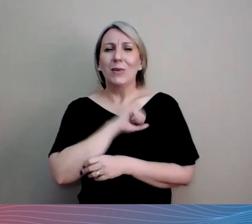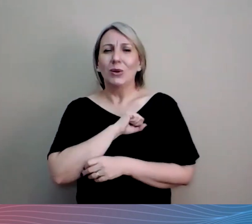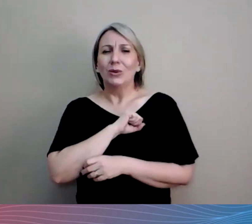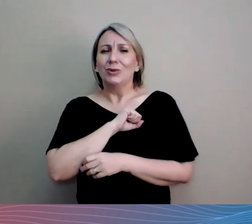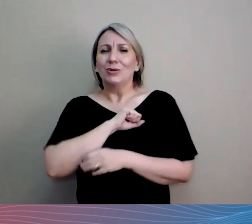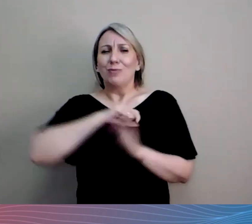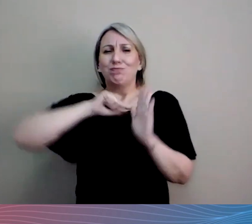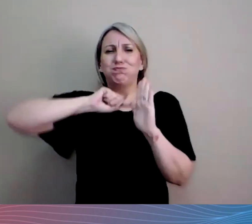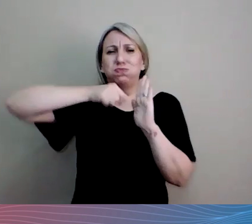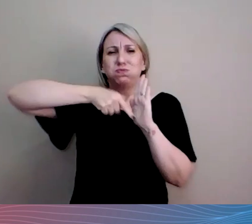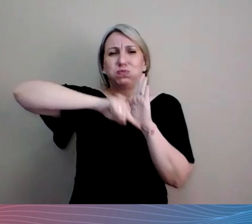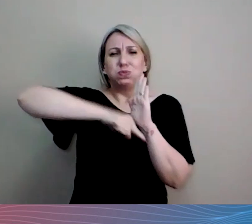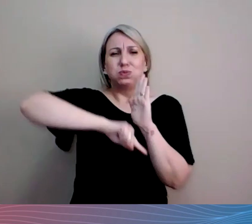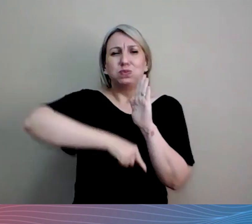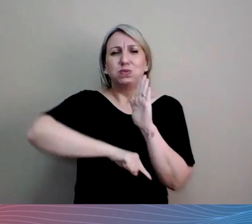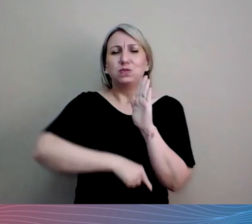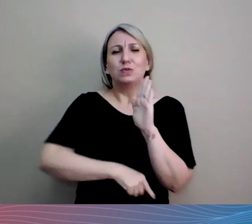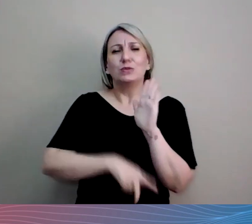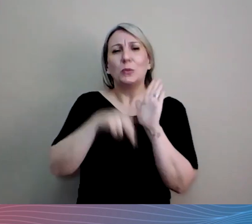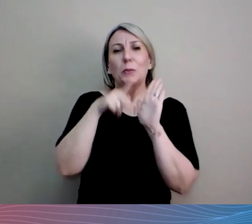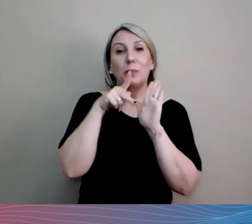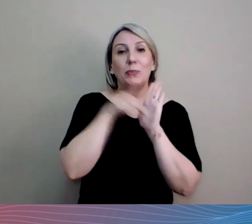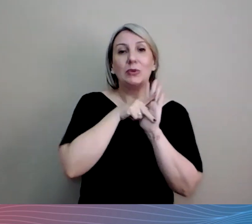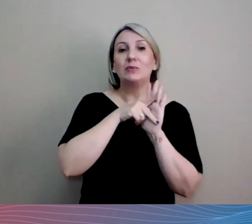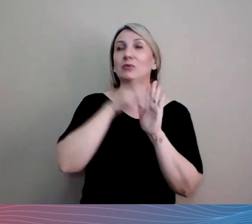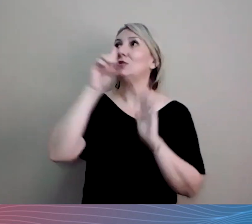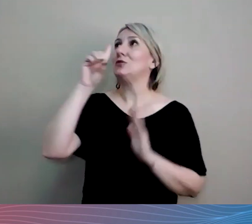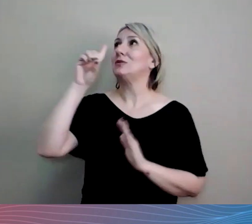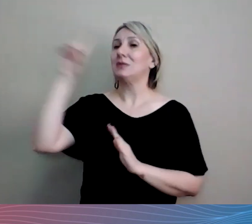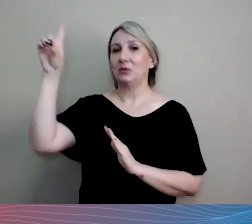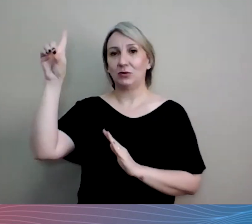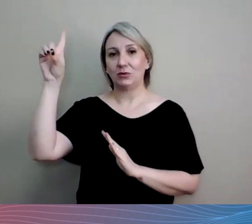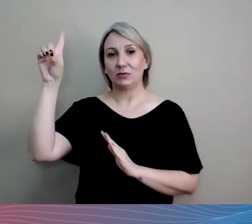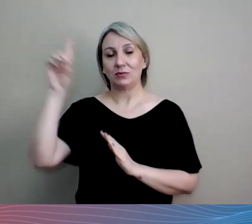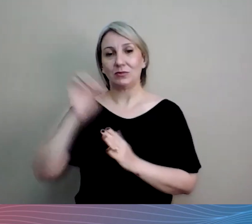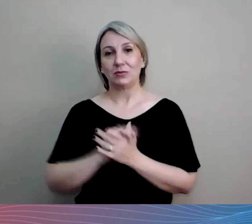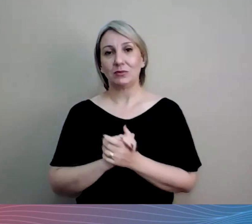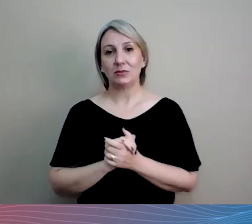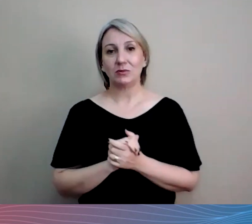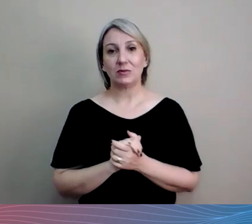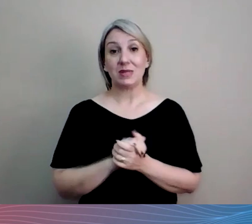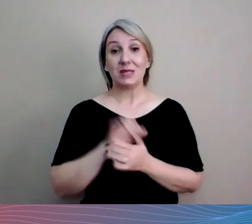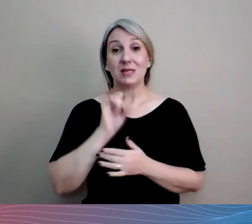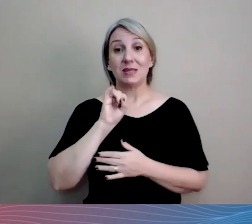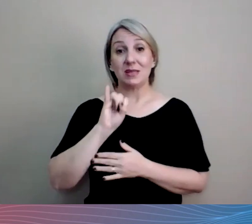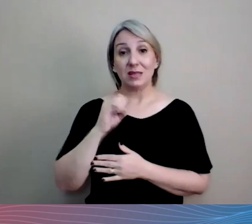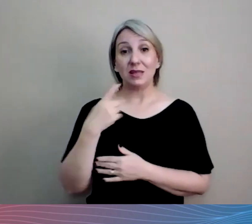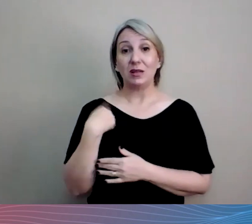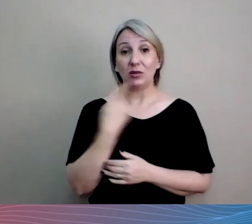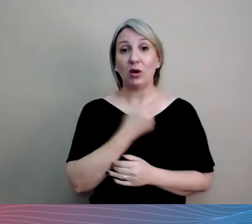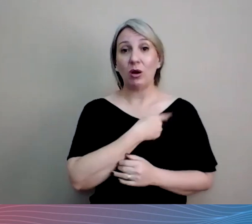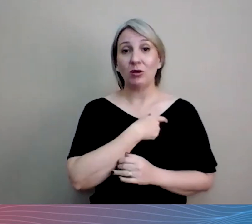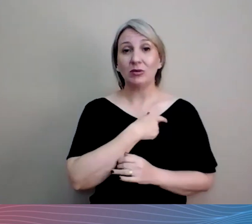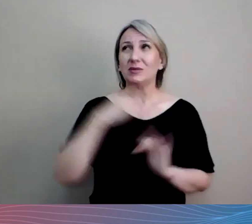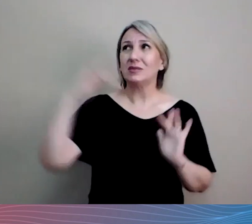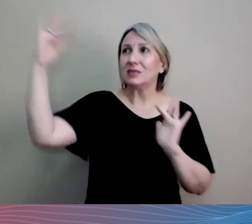Se nós estivermos todo o tempo ligados a Cristo, Cristo vai transportar